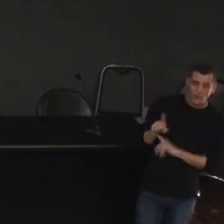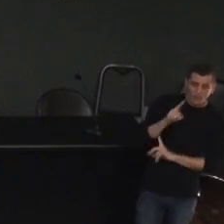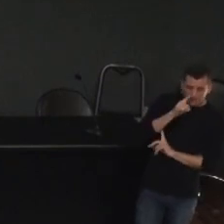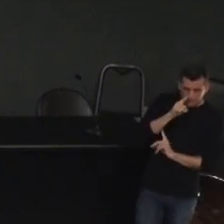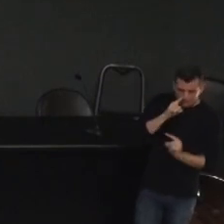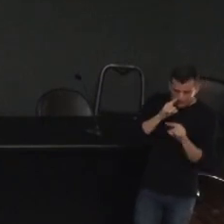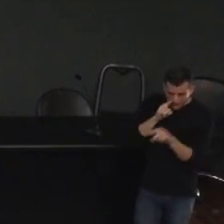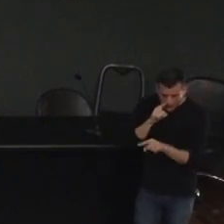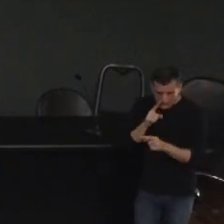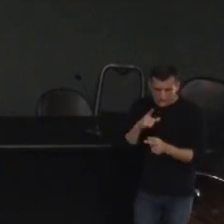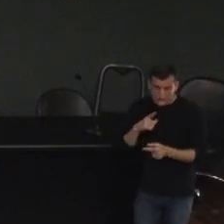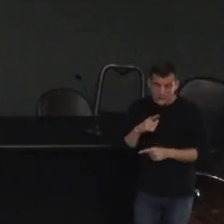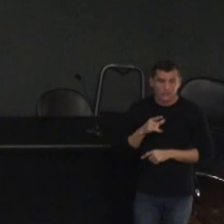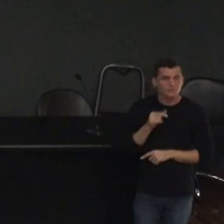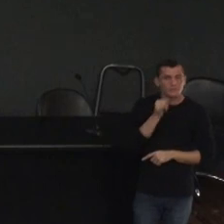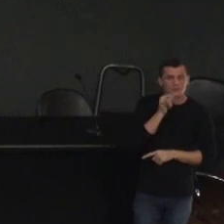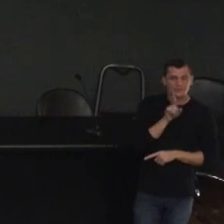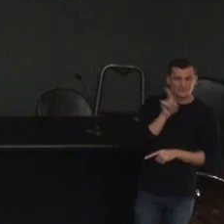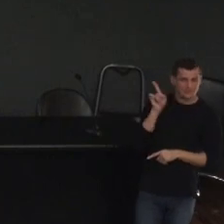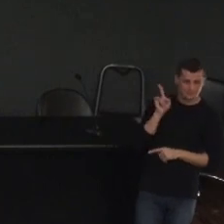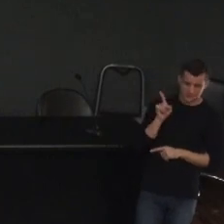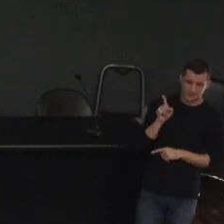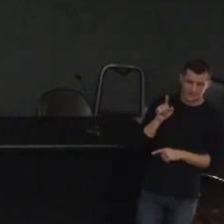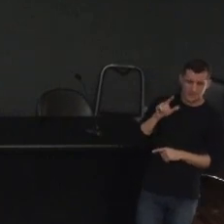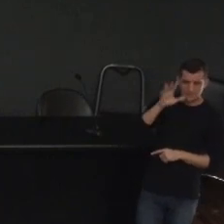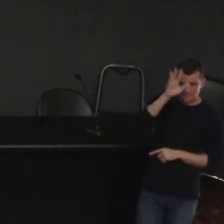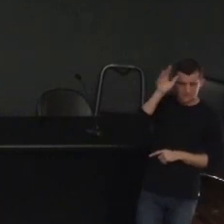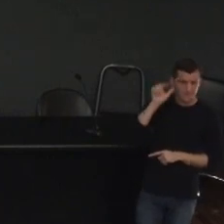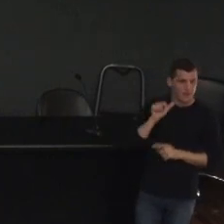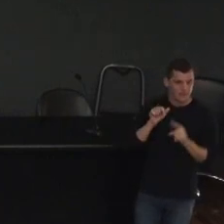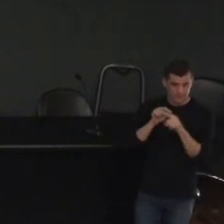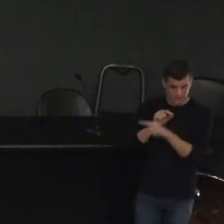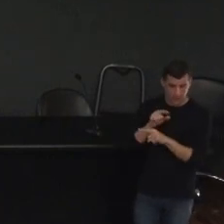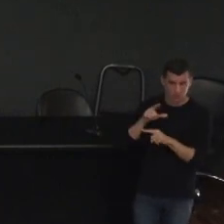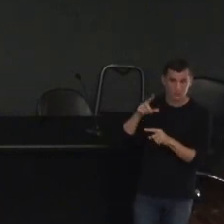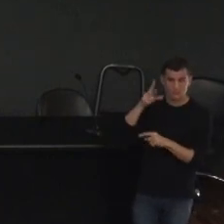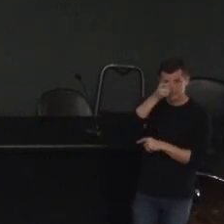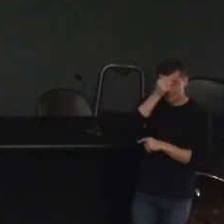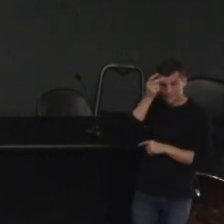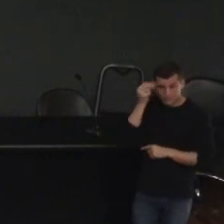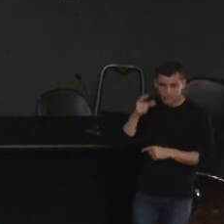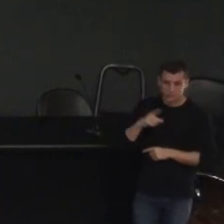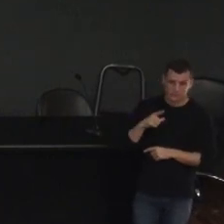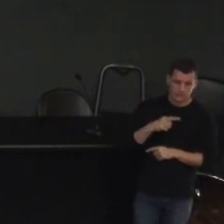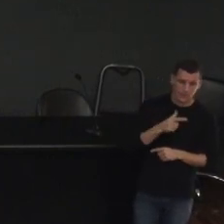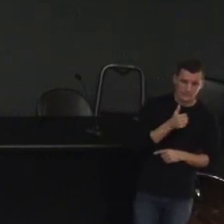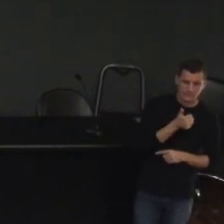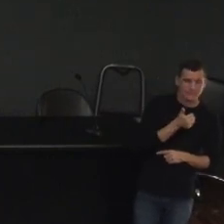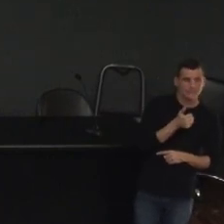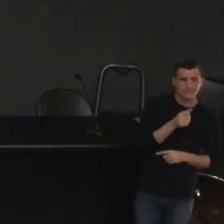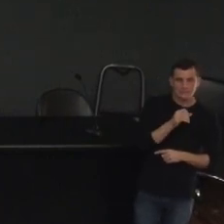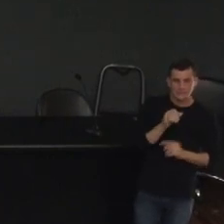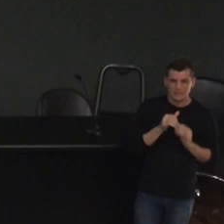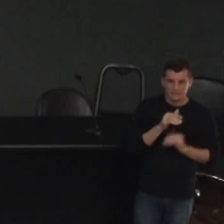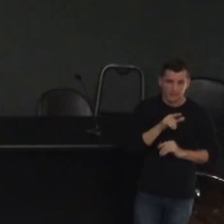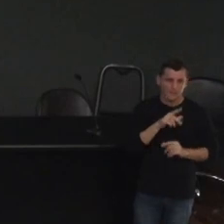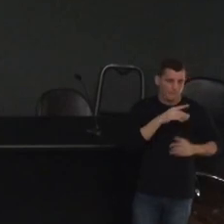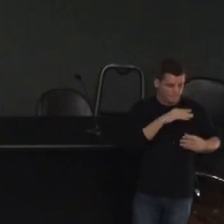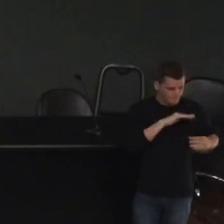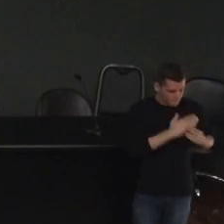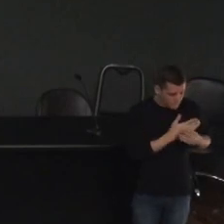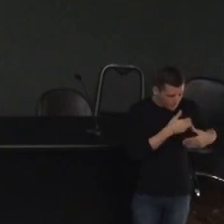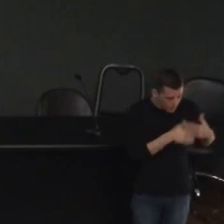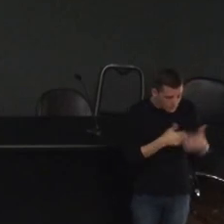foram 288 processo analisados 97 ativos 40 terceiros que são macro processos né